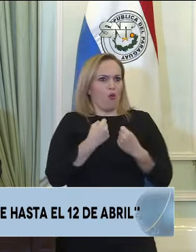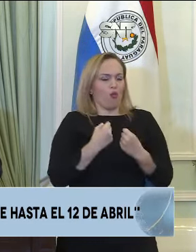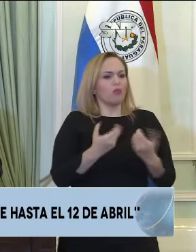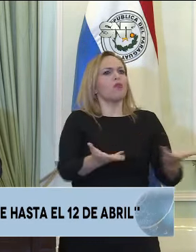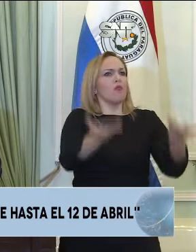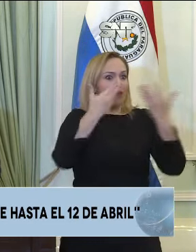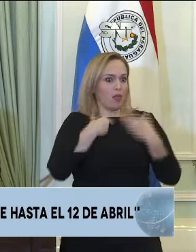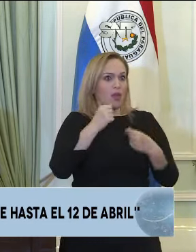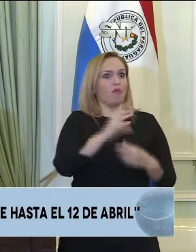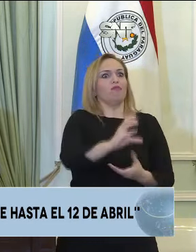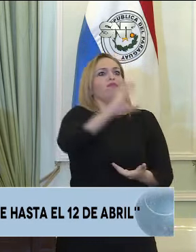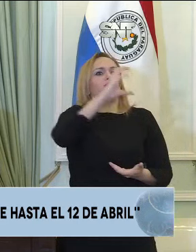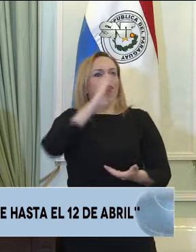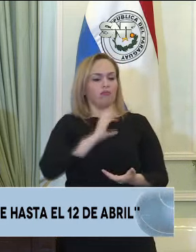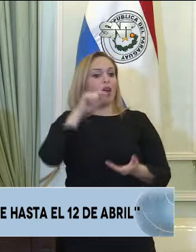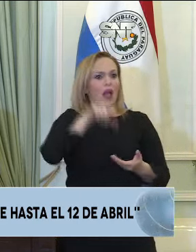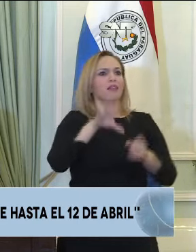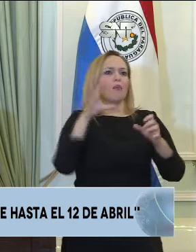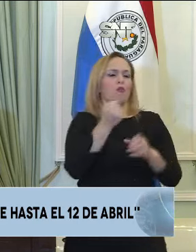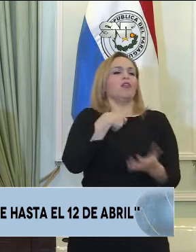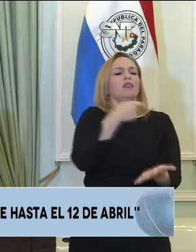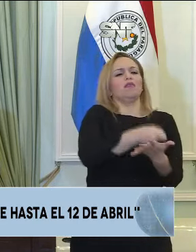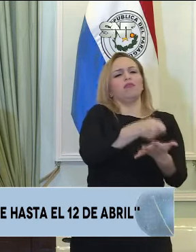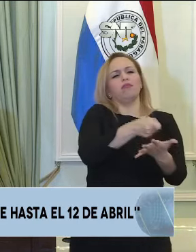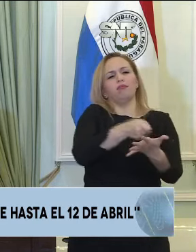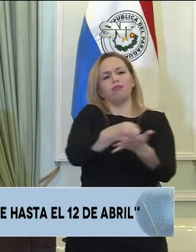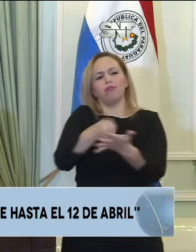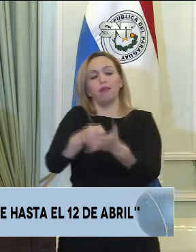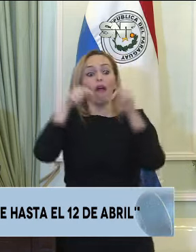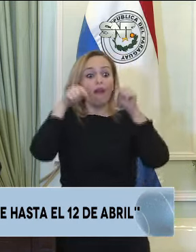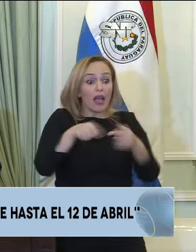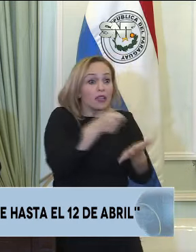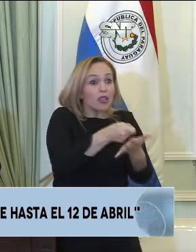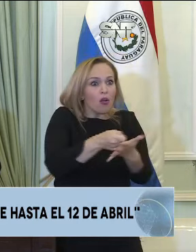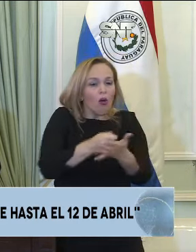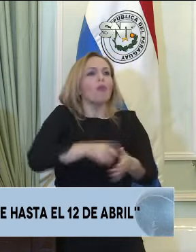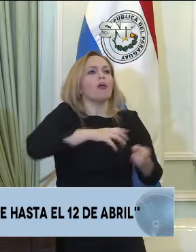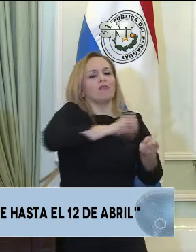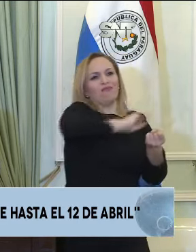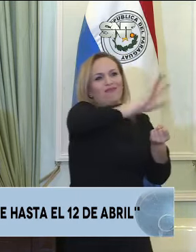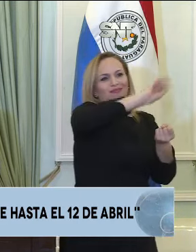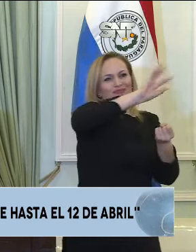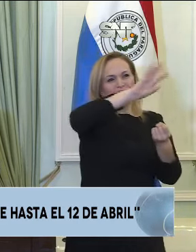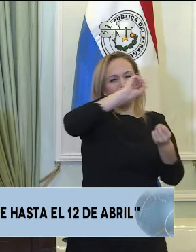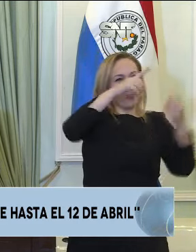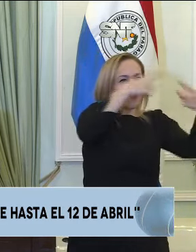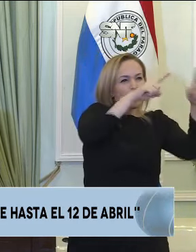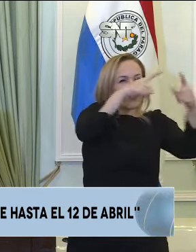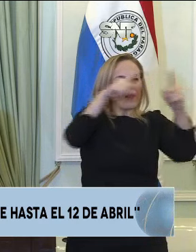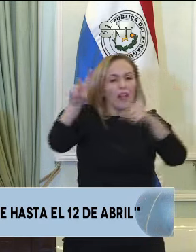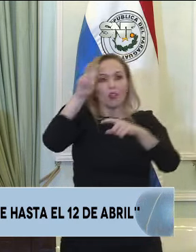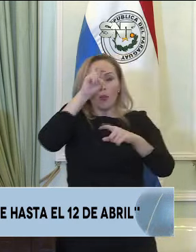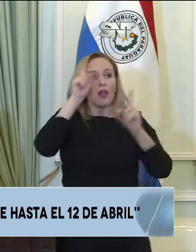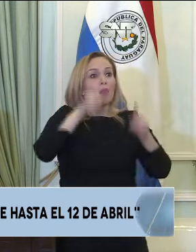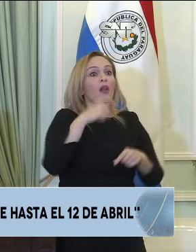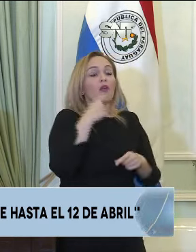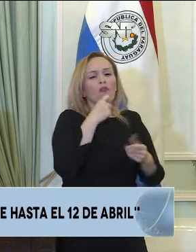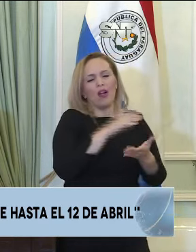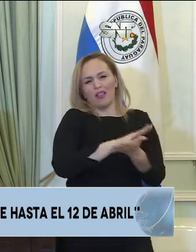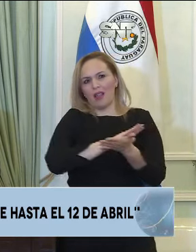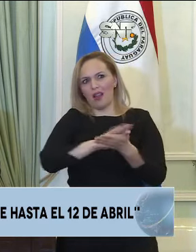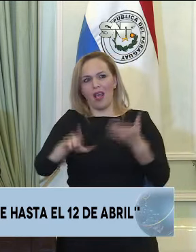de todo el equipo económico también, en el sentido de poder hacer frente a un gran desafío que es la provisión en